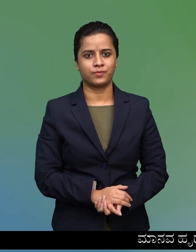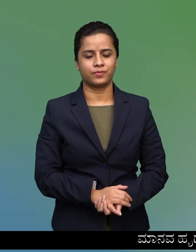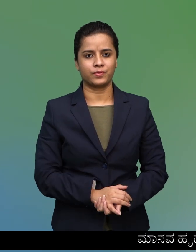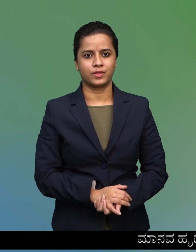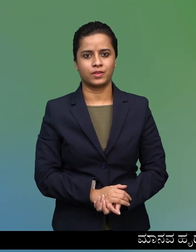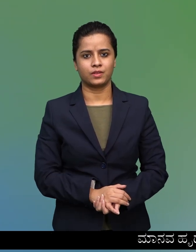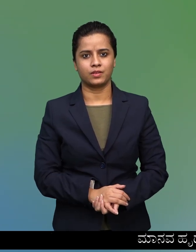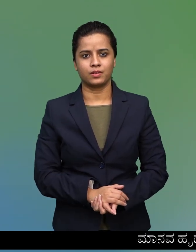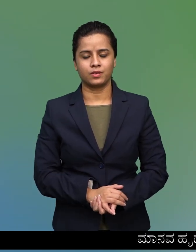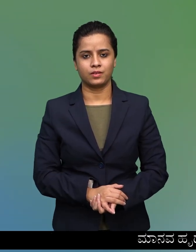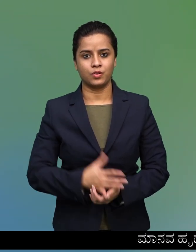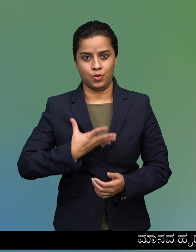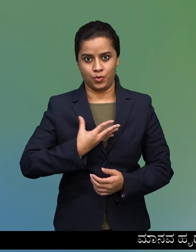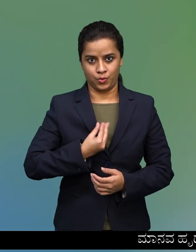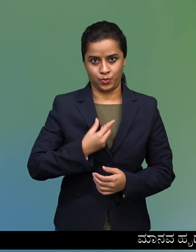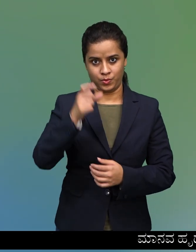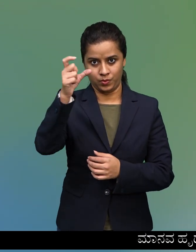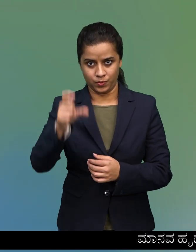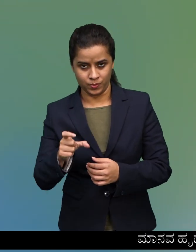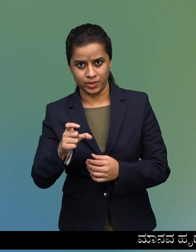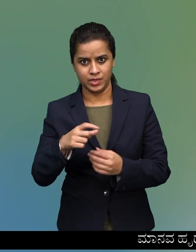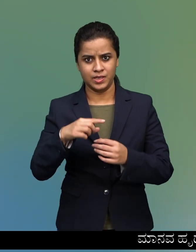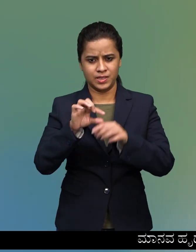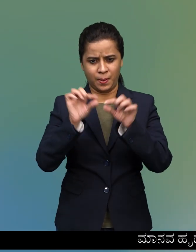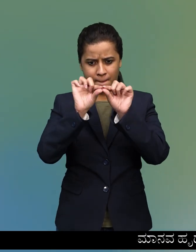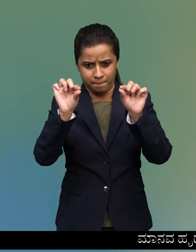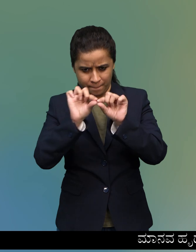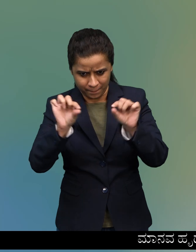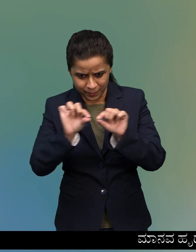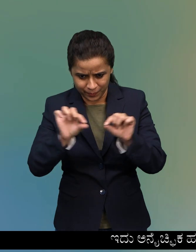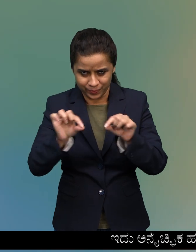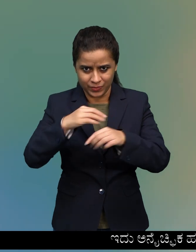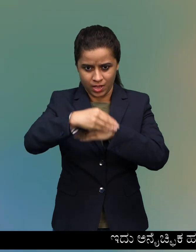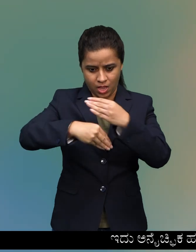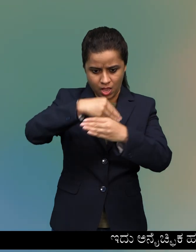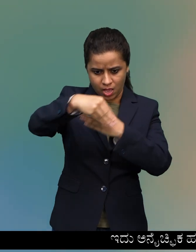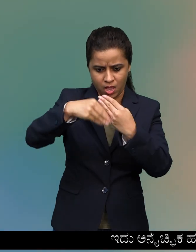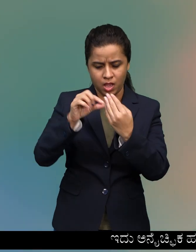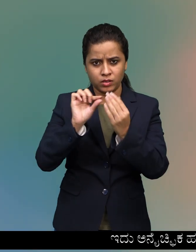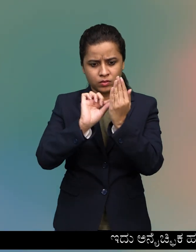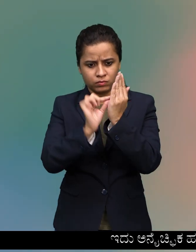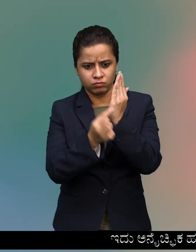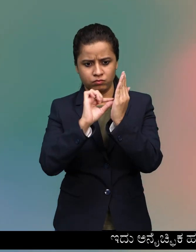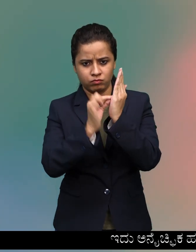ಮಾನವ ಹೃದಯವು ಸ್ನಾಯುವಿನ ಅಂಗವಾಗಿದೆ. ಇದು ಅನೈಚ್ಛಿಕ ಹೃದಯ